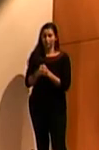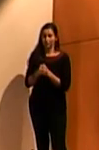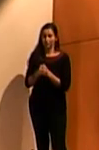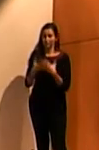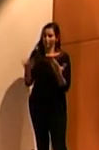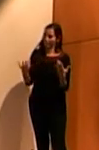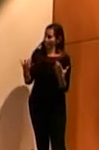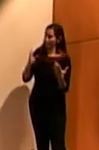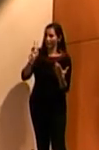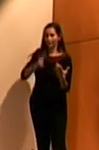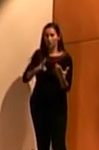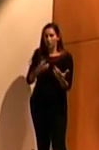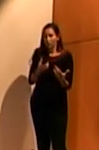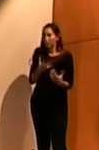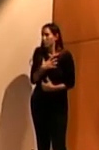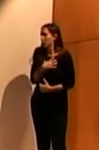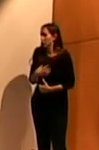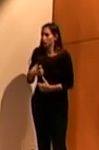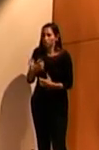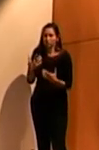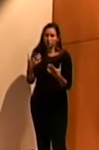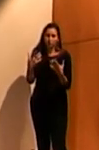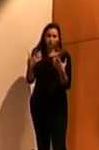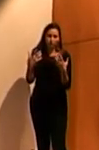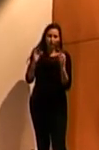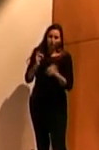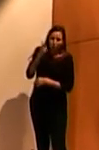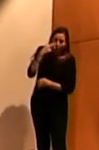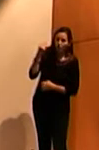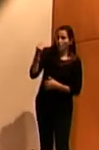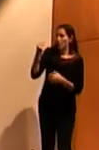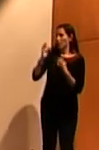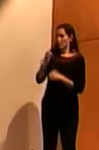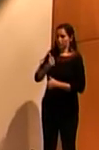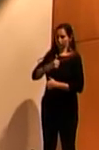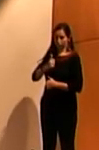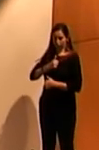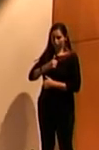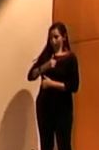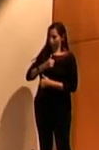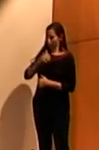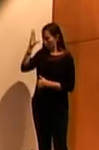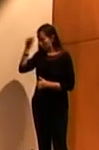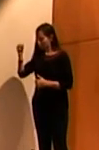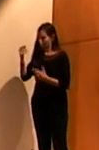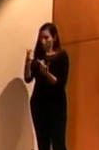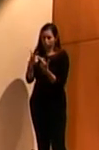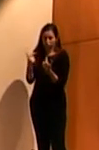et c'était très enrichissant aussi bien humainement, personnellement, professionnellement